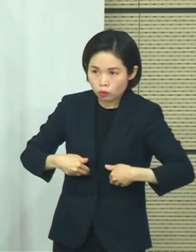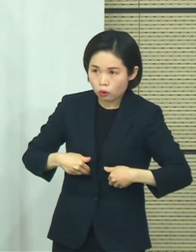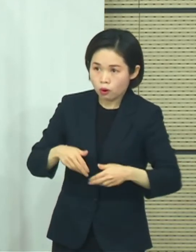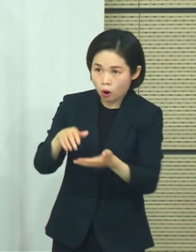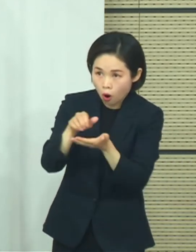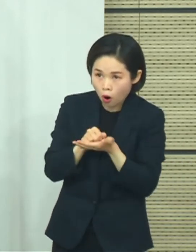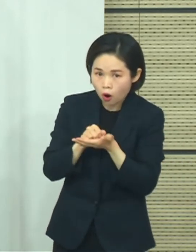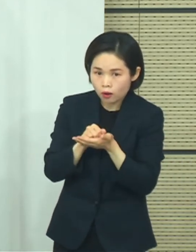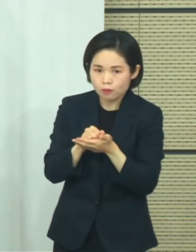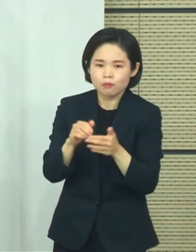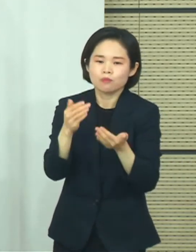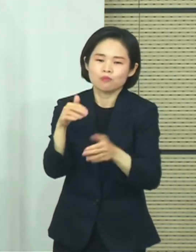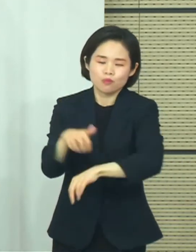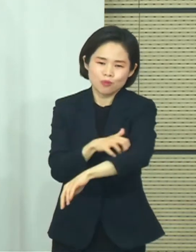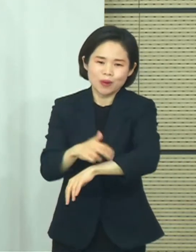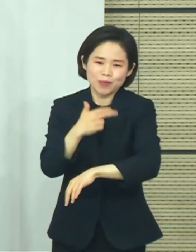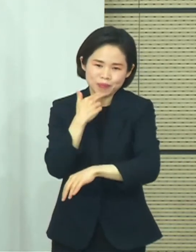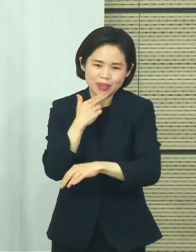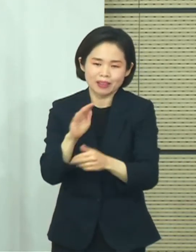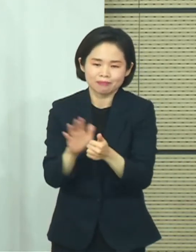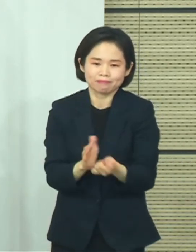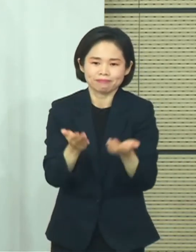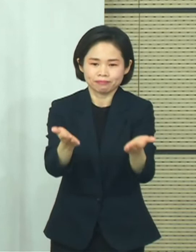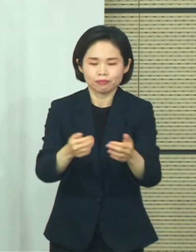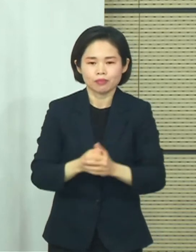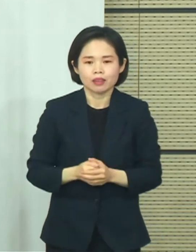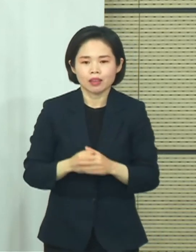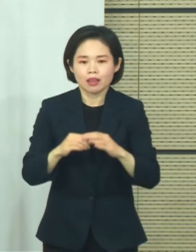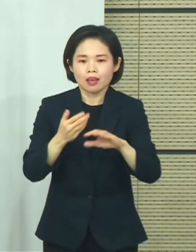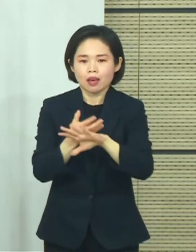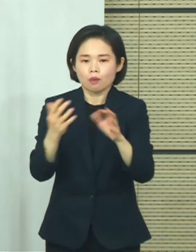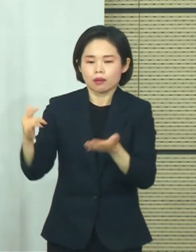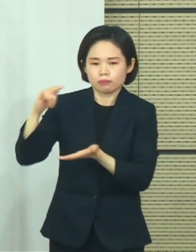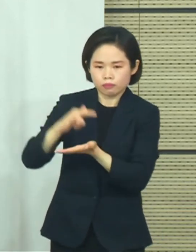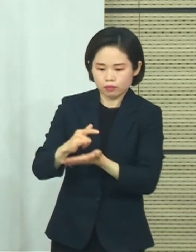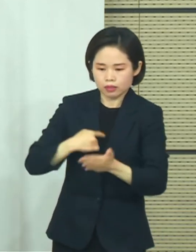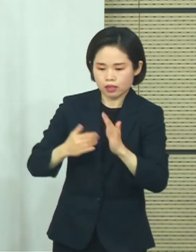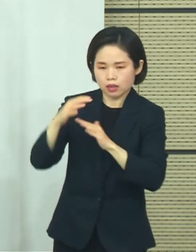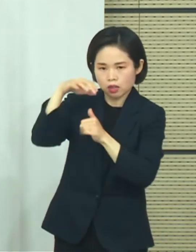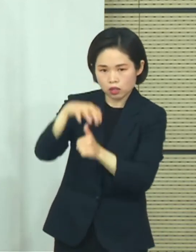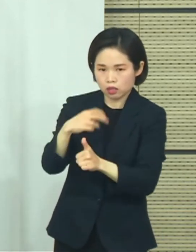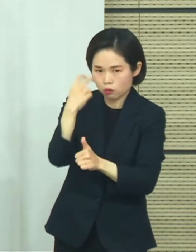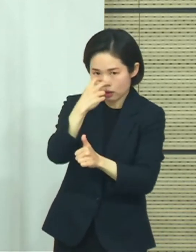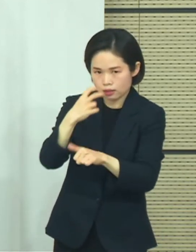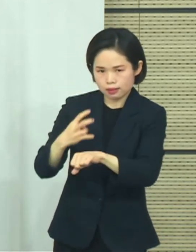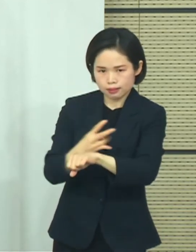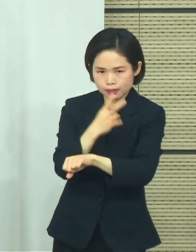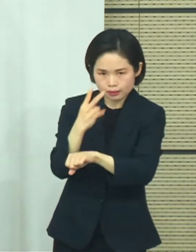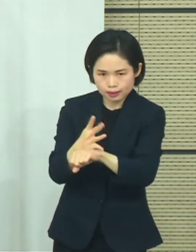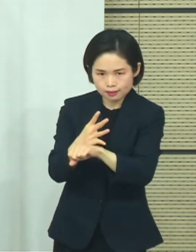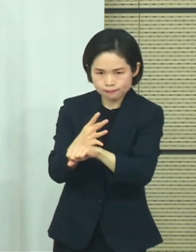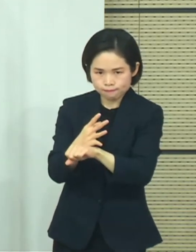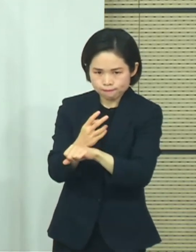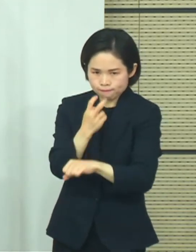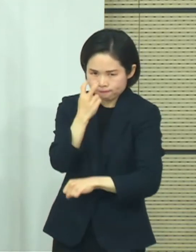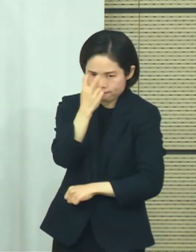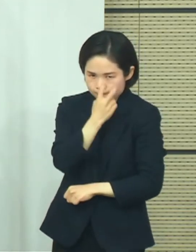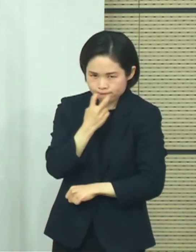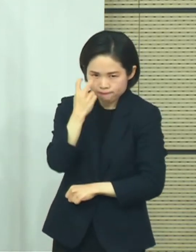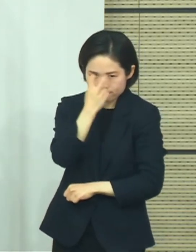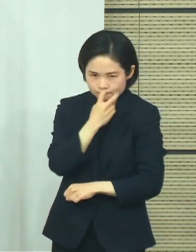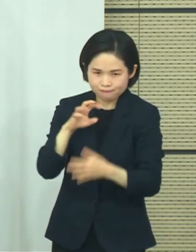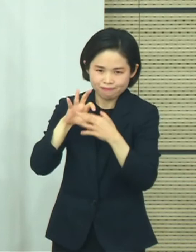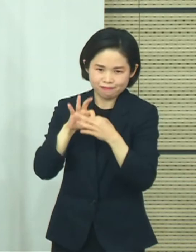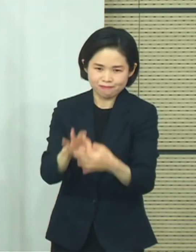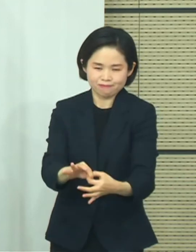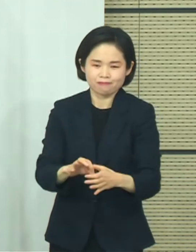하겠습니다 해외 입국자 와 자가 등 니 자에 대한 관리 역시 24시간 누락 없이 운영하도록 할